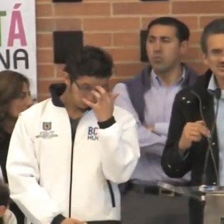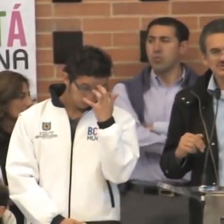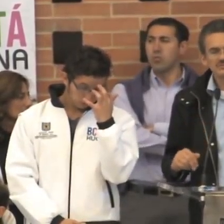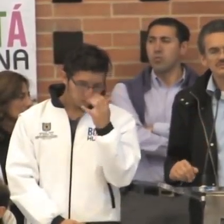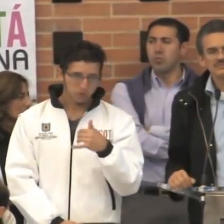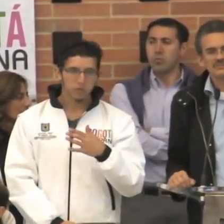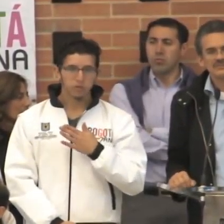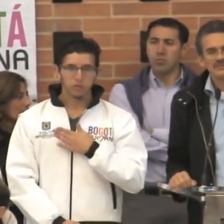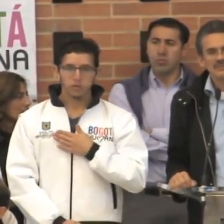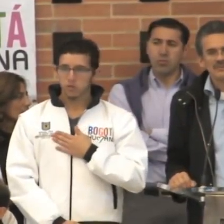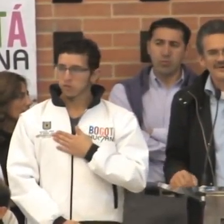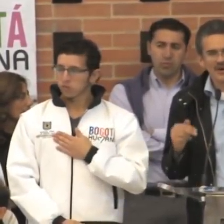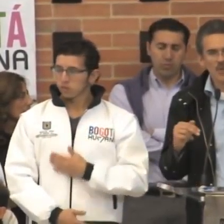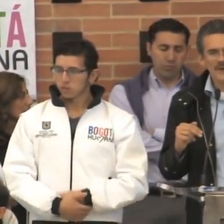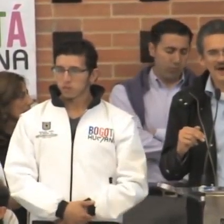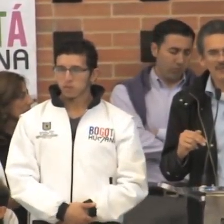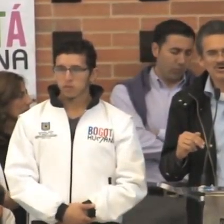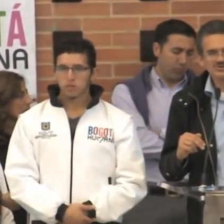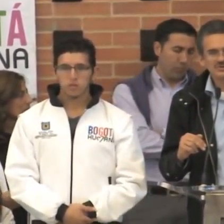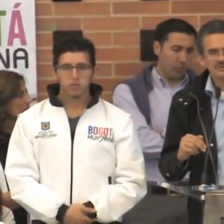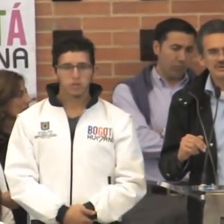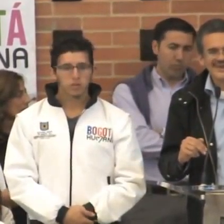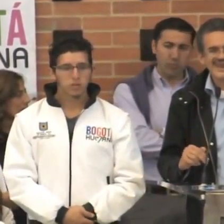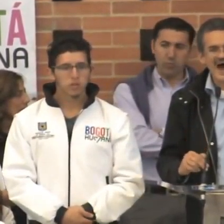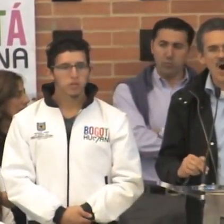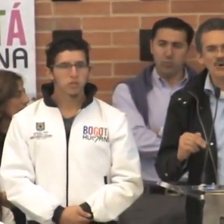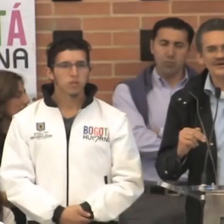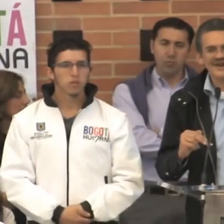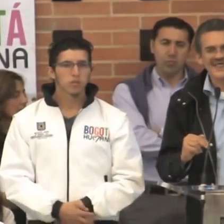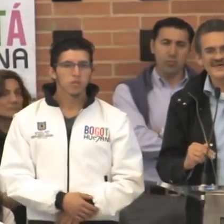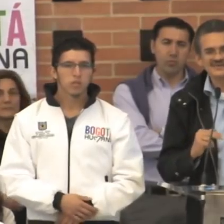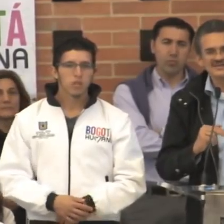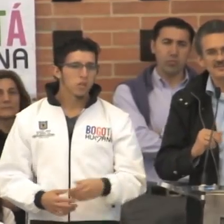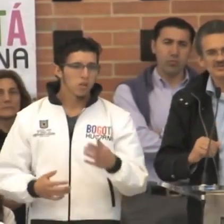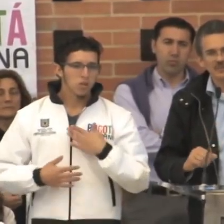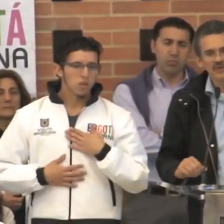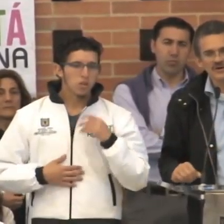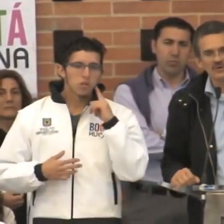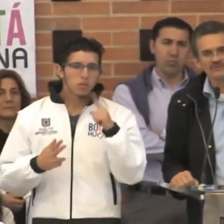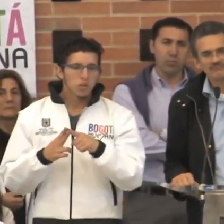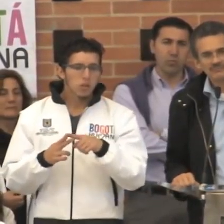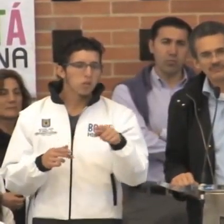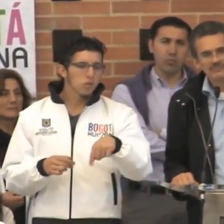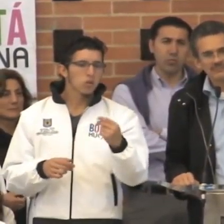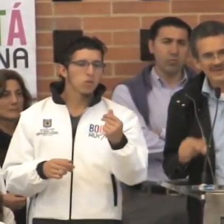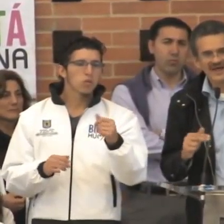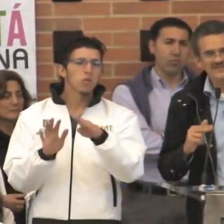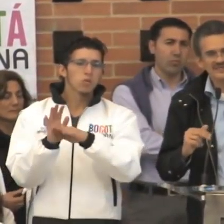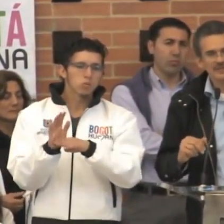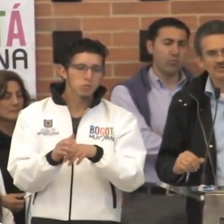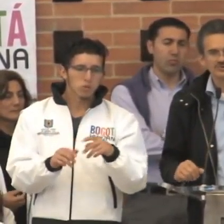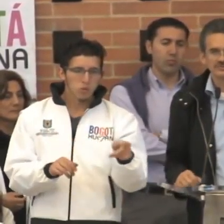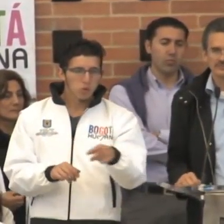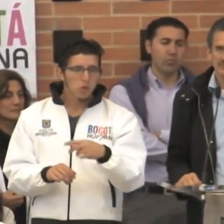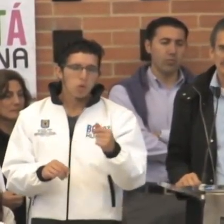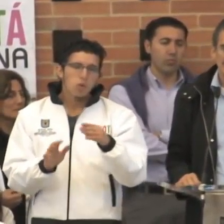Nosotros recuperamos la honradez en el servicio público y la